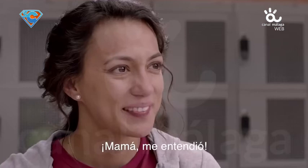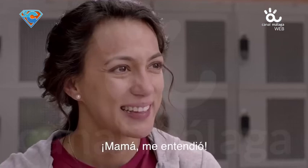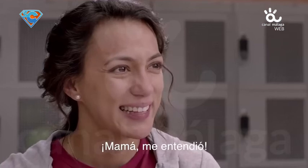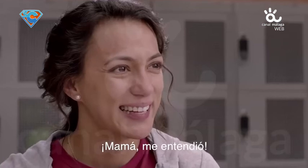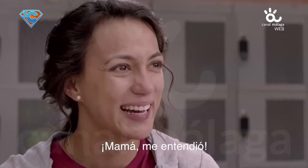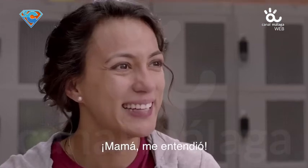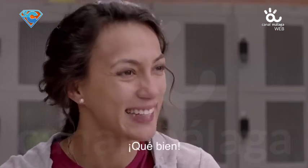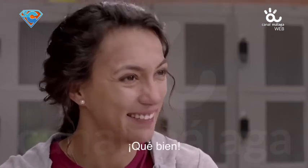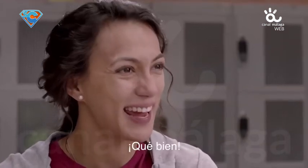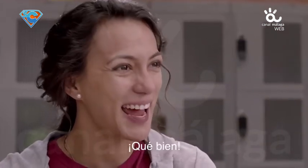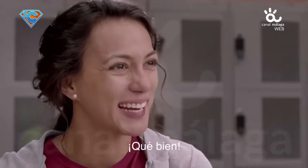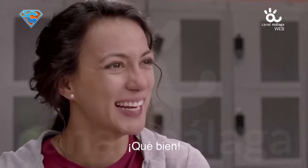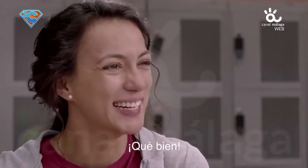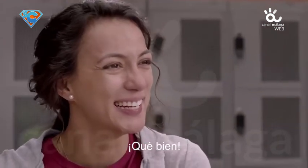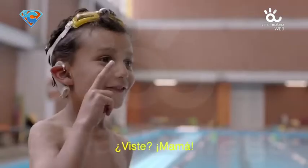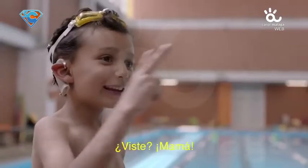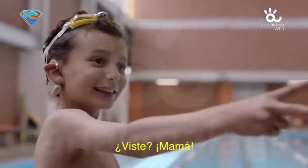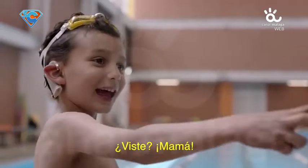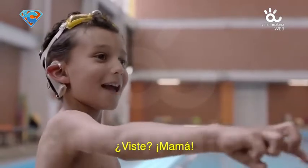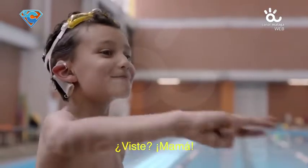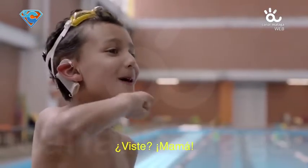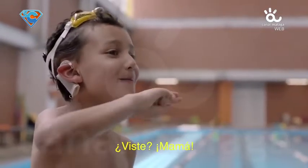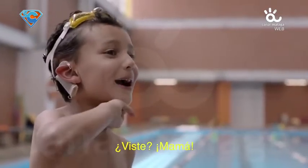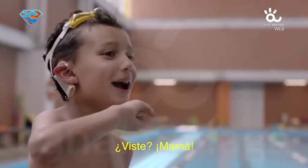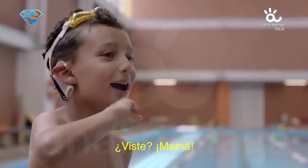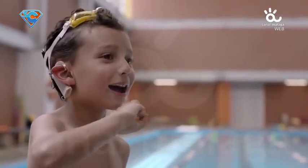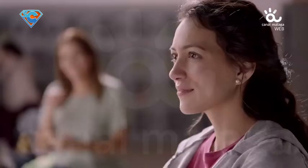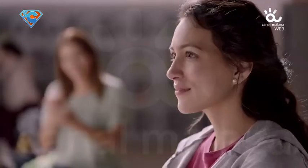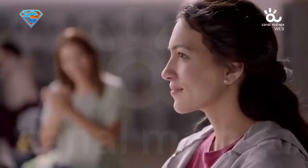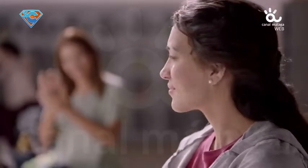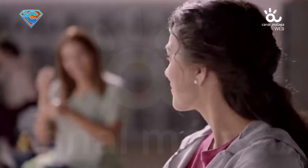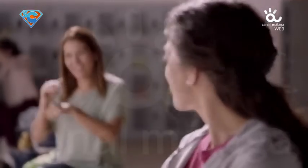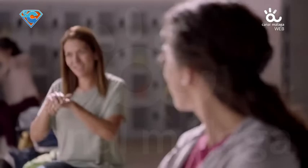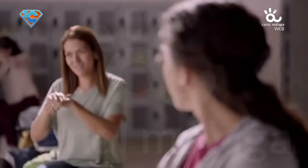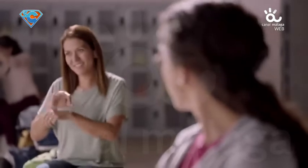Mamá, ¿me entendió? ¡Qué bien! ¿Viste, mamá?